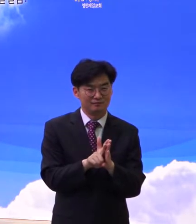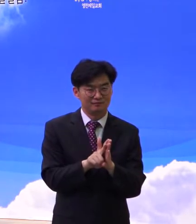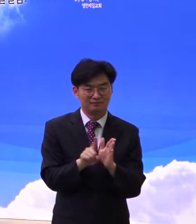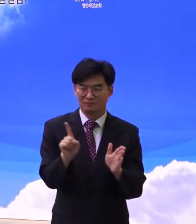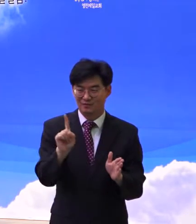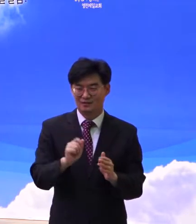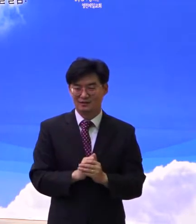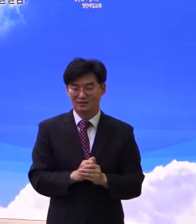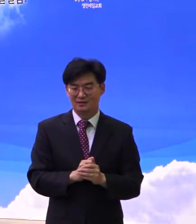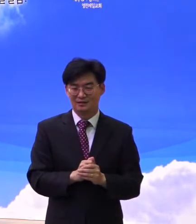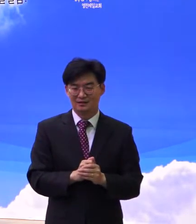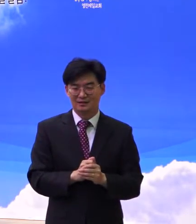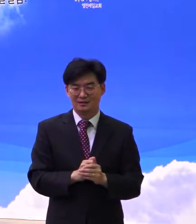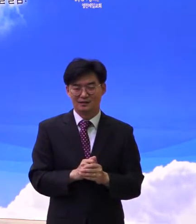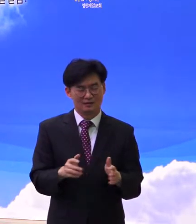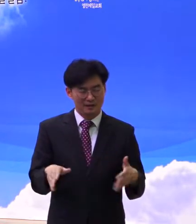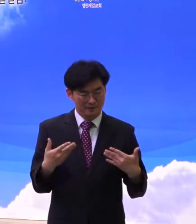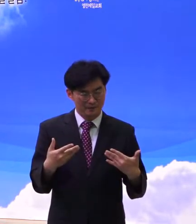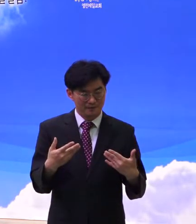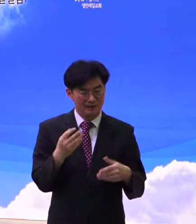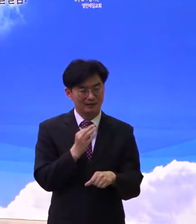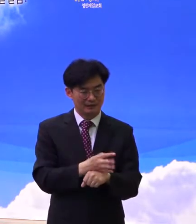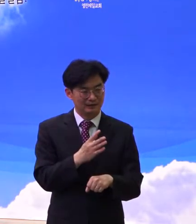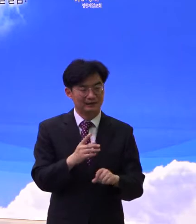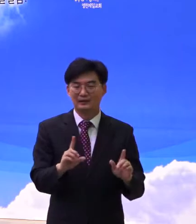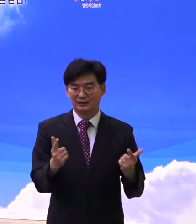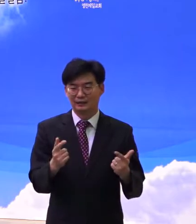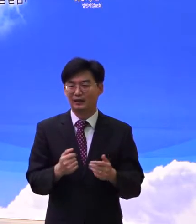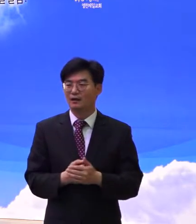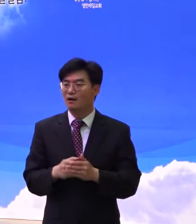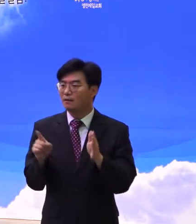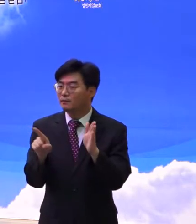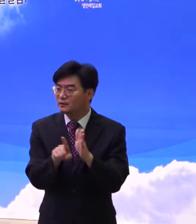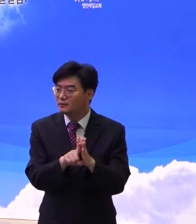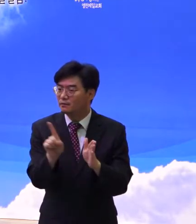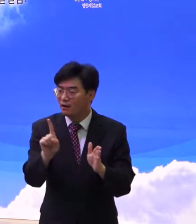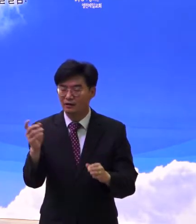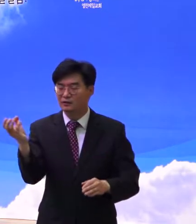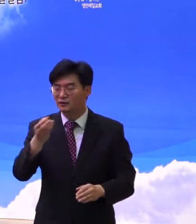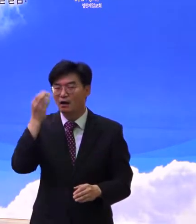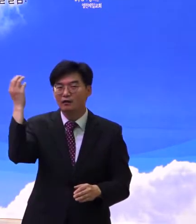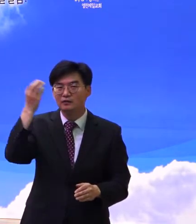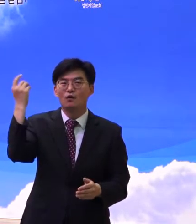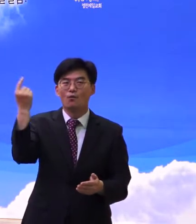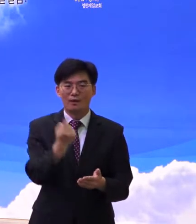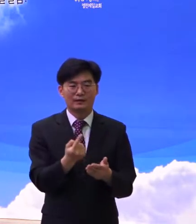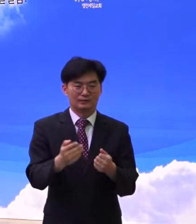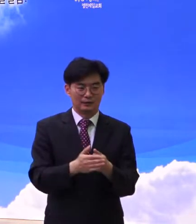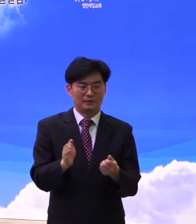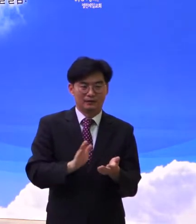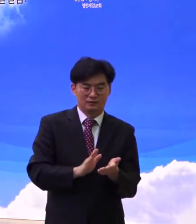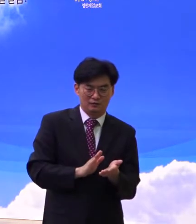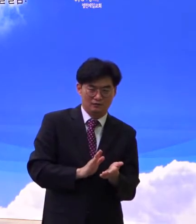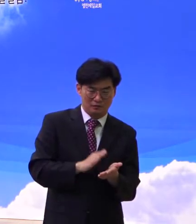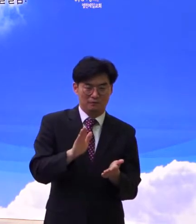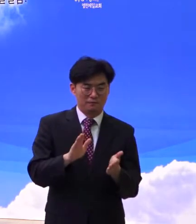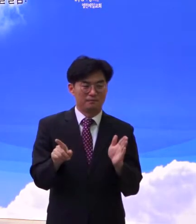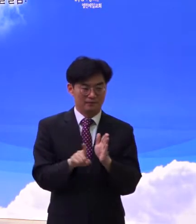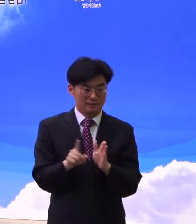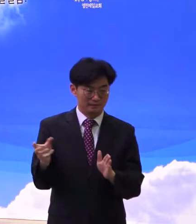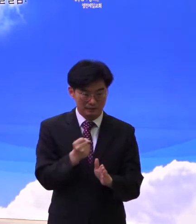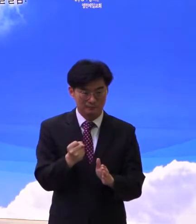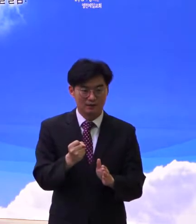것이 결코 가볍지 않은 것입니다. 성령의 인도하심을 따라 살아가는 길에는 언제나 나의 희생이